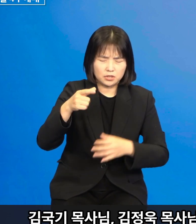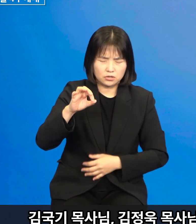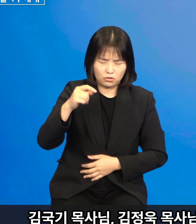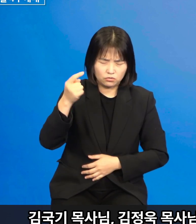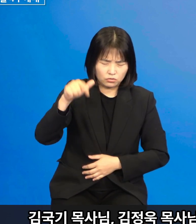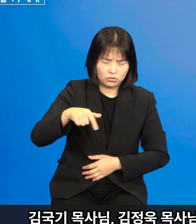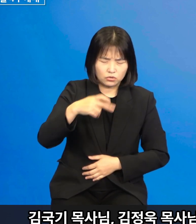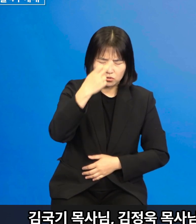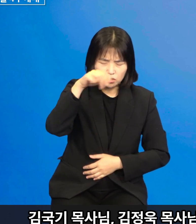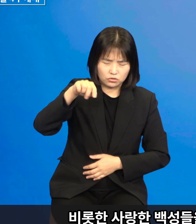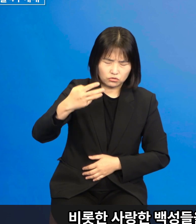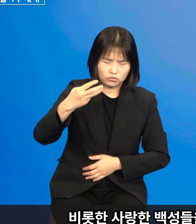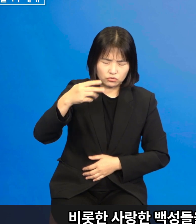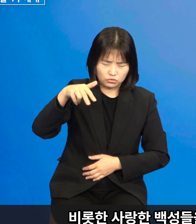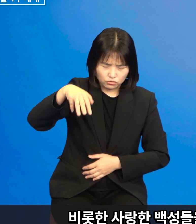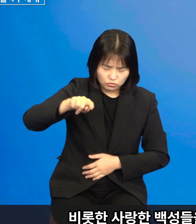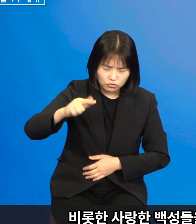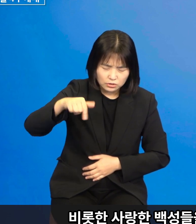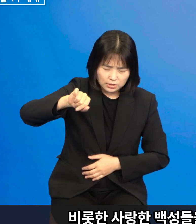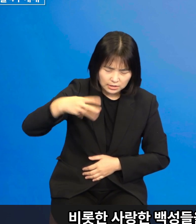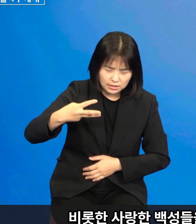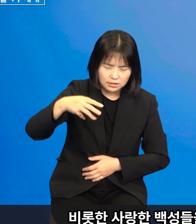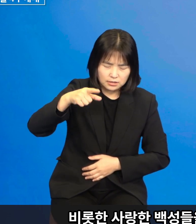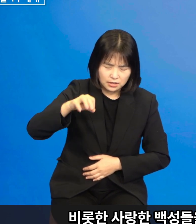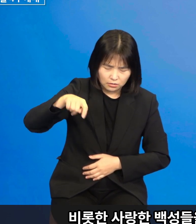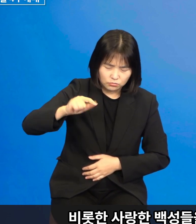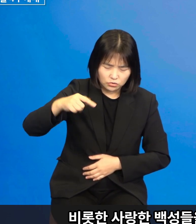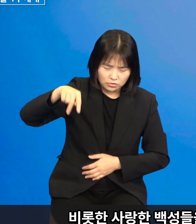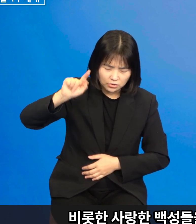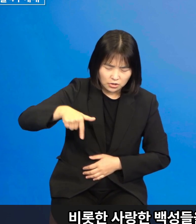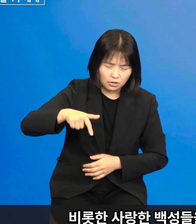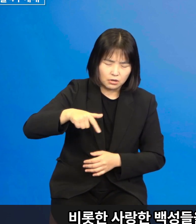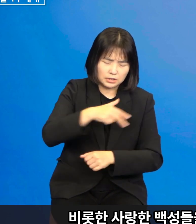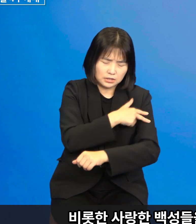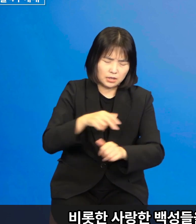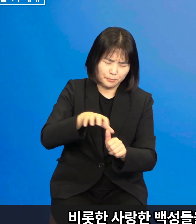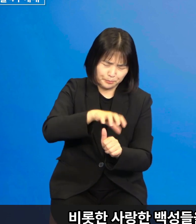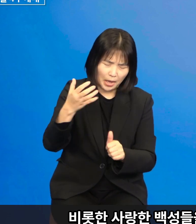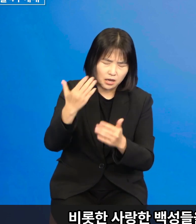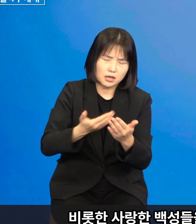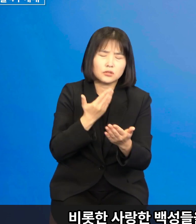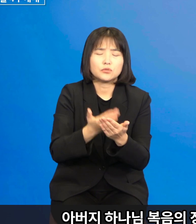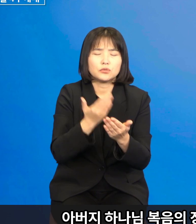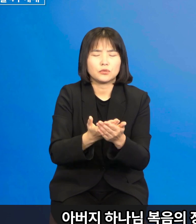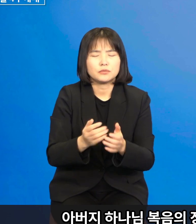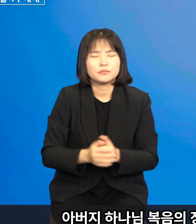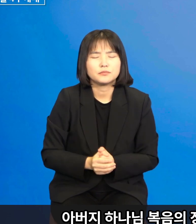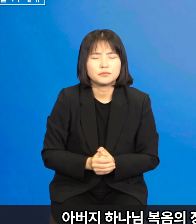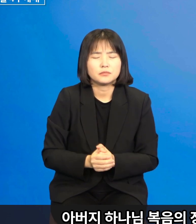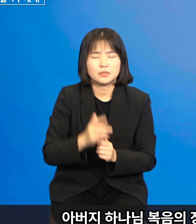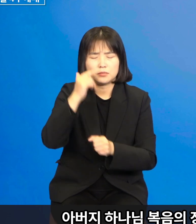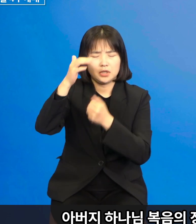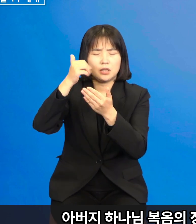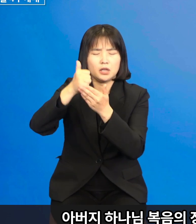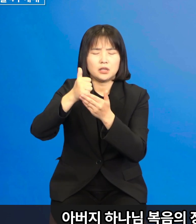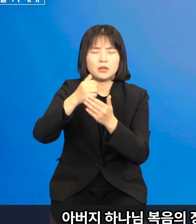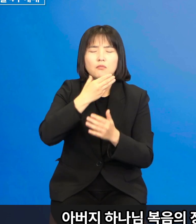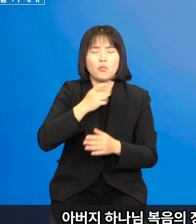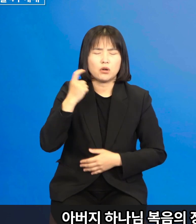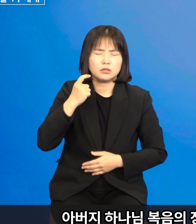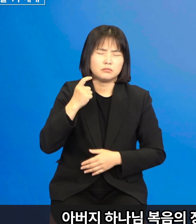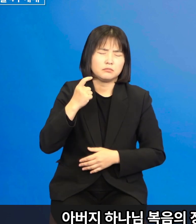선교사님, 장문석 집사님 비롯한 사랑하는 백성들을 속히 석방시켜 주시옵소서. 아버지 하나님, 복음의